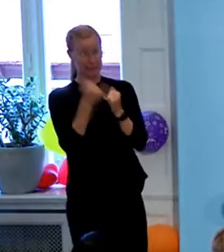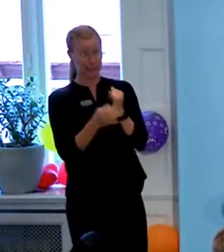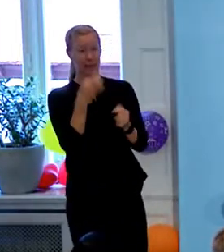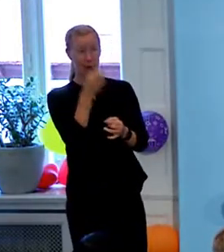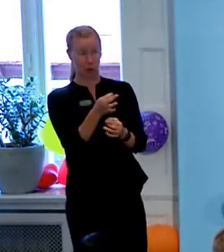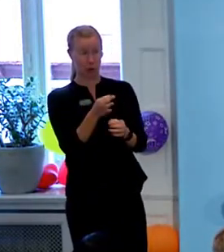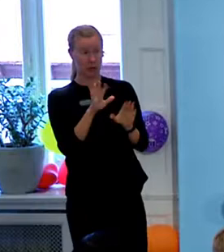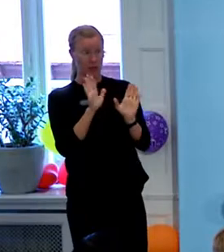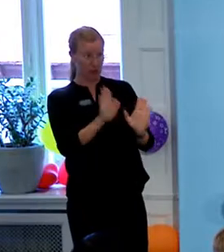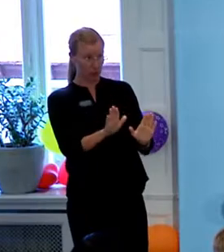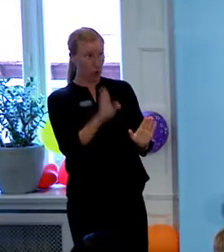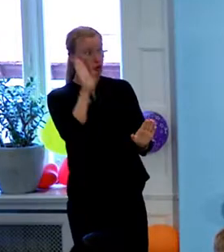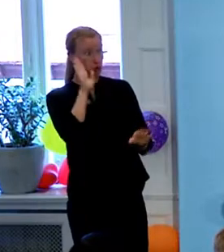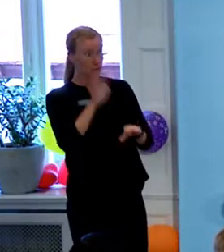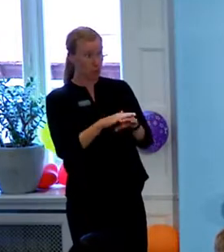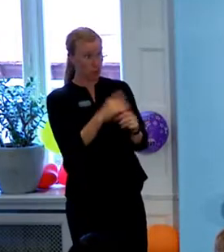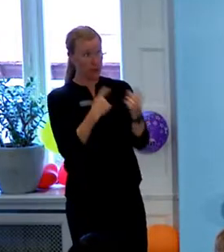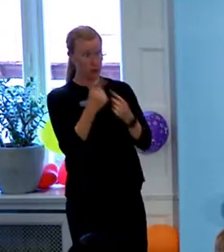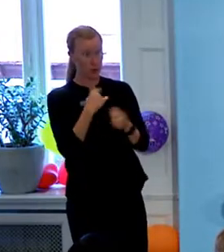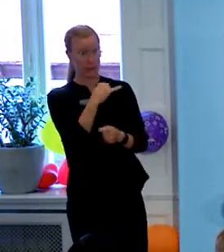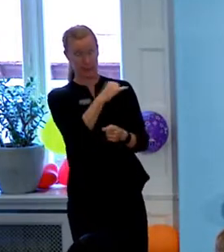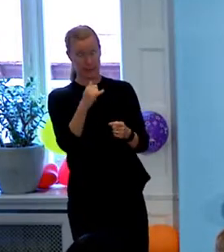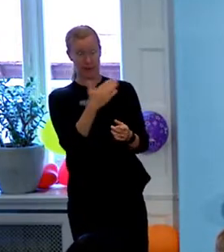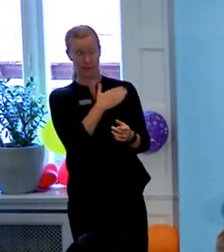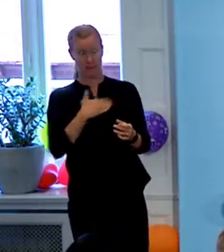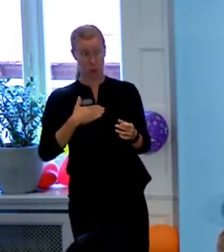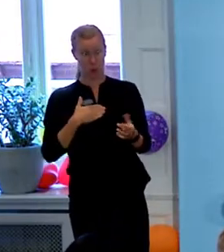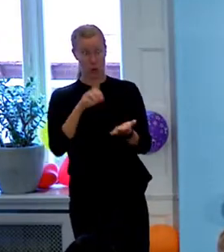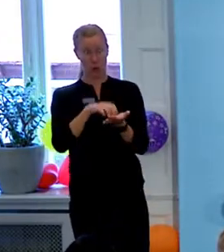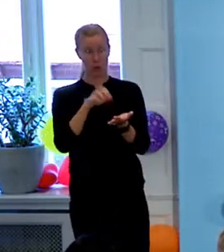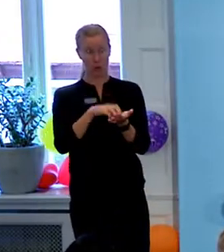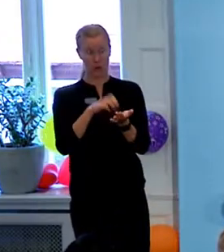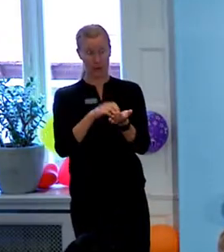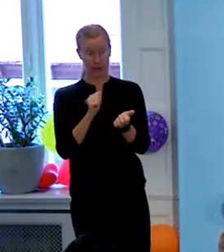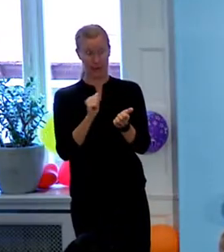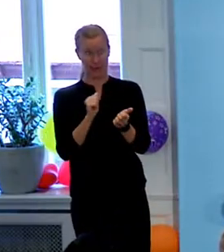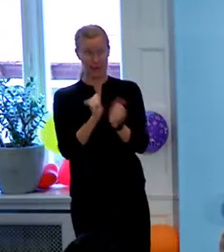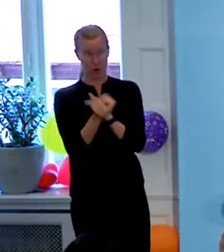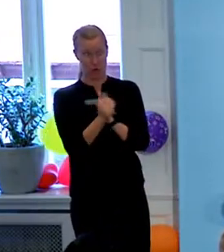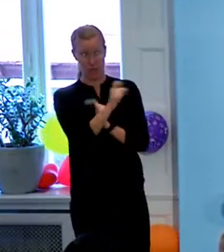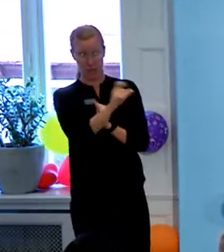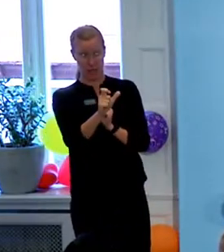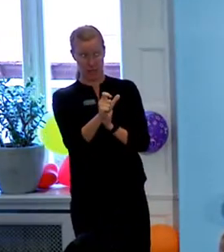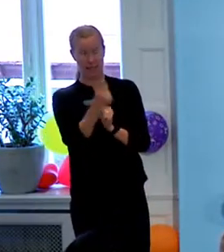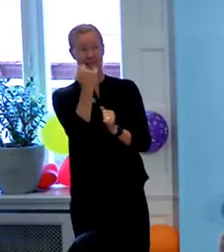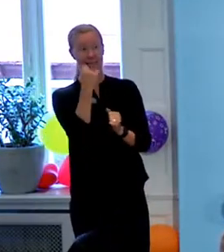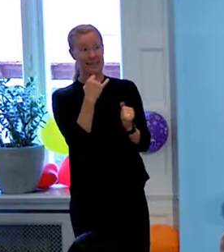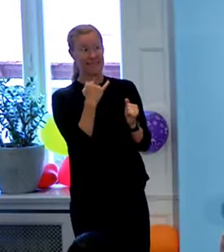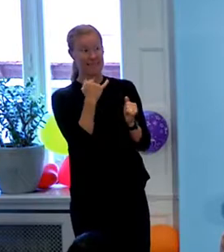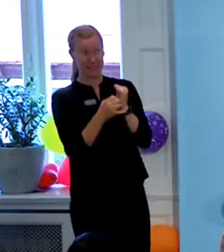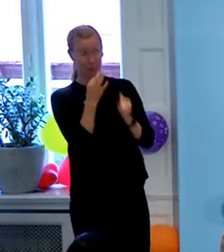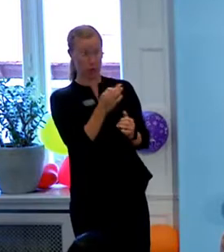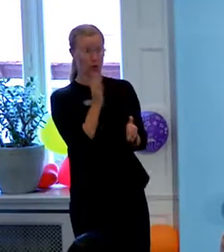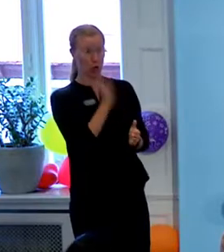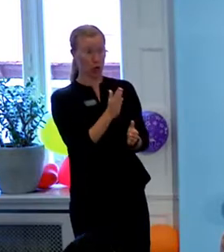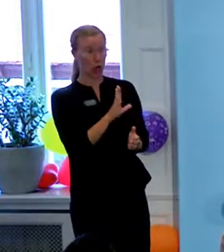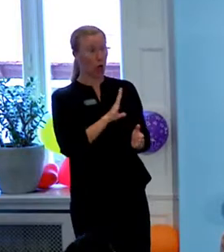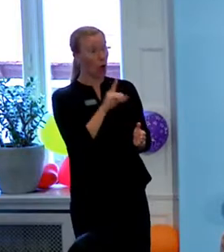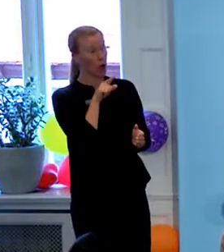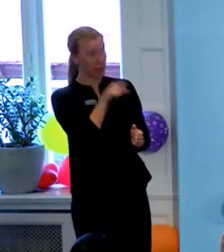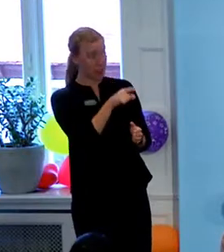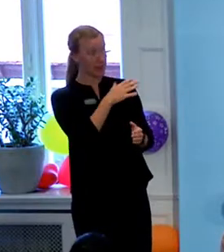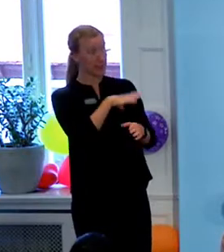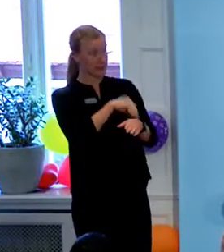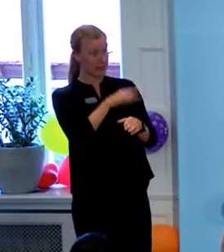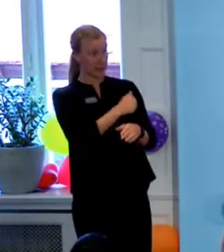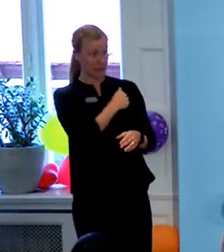fråga till dig, sen stannar du kvar och lyssnar på diskussionen med våra kommunföreträdare. och den är väldigt rak. Har den svenska